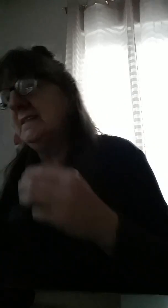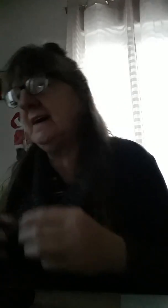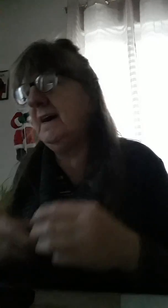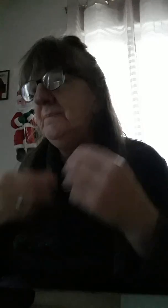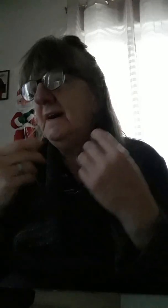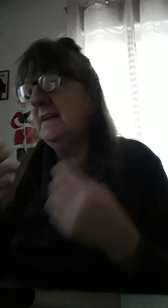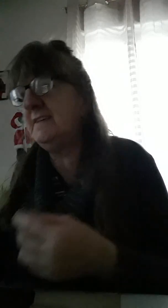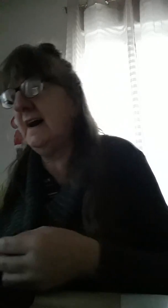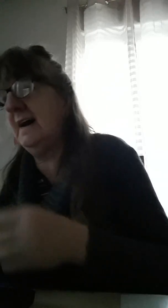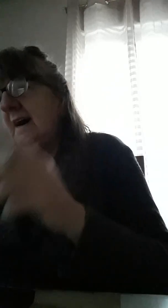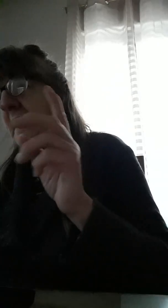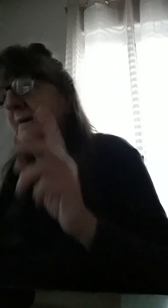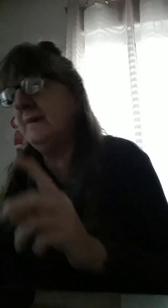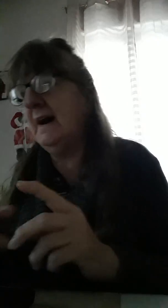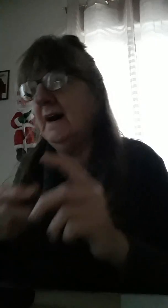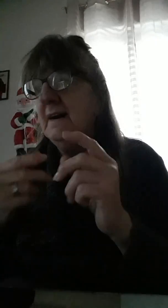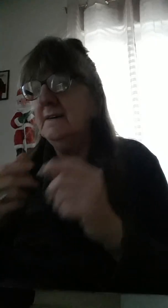reviendrai, belle Salama.